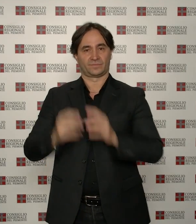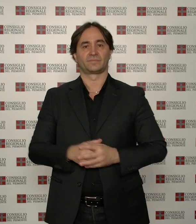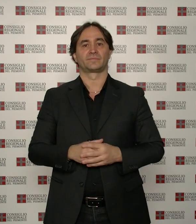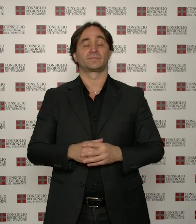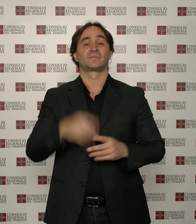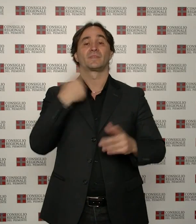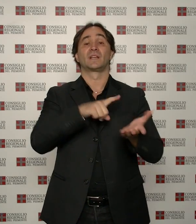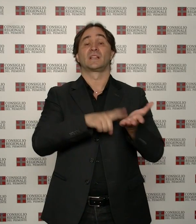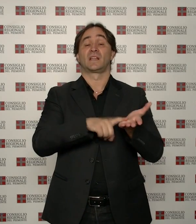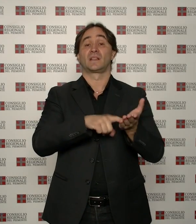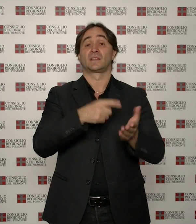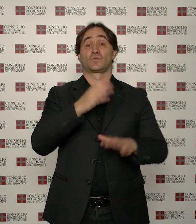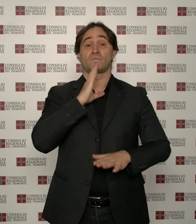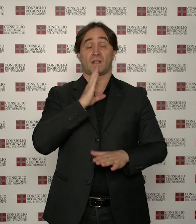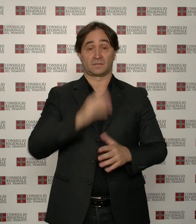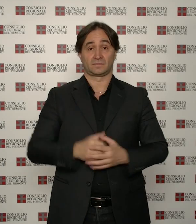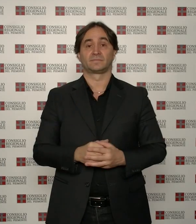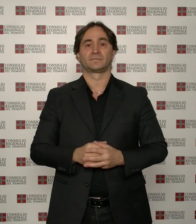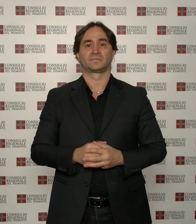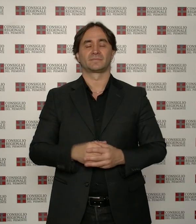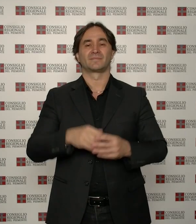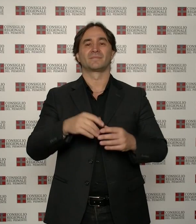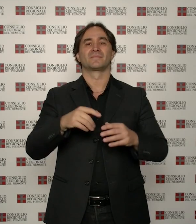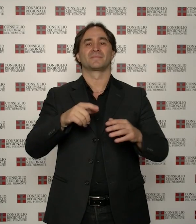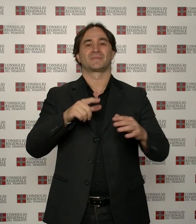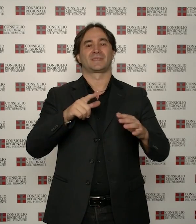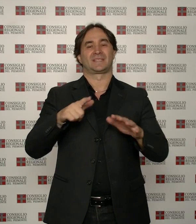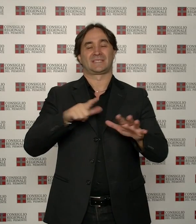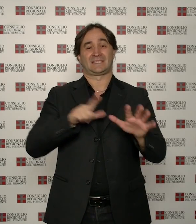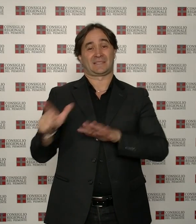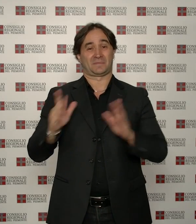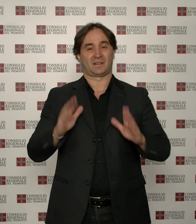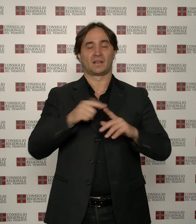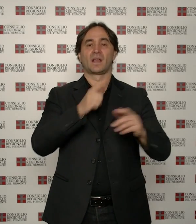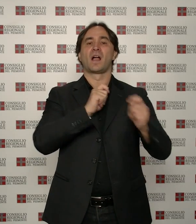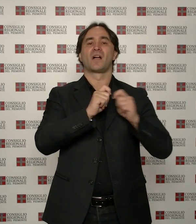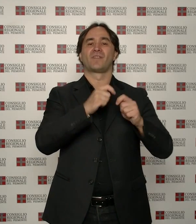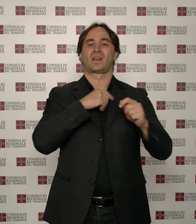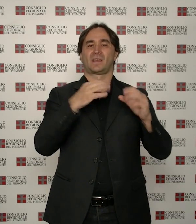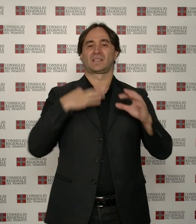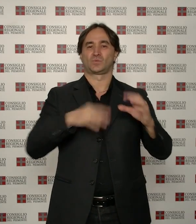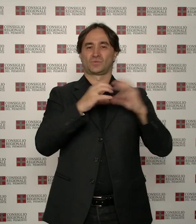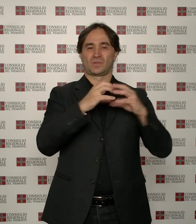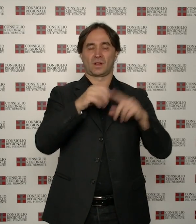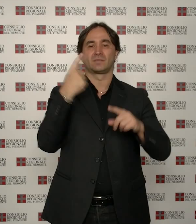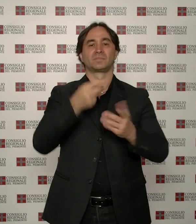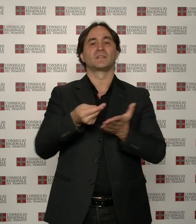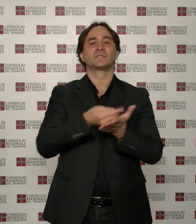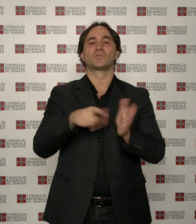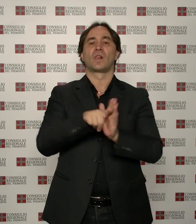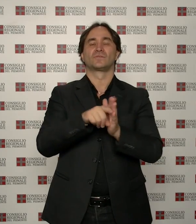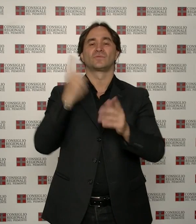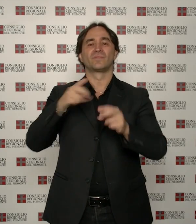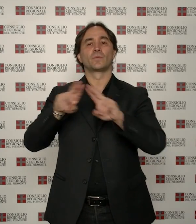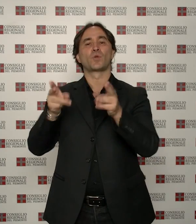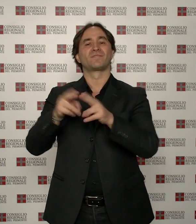umani. In settimana la Commissione Affari Istituzionali ha proseguito l'esame del disegno di legge sul riordino delle